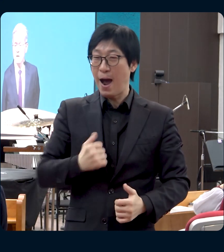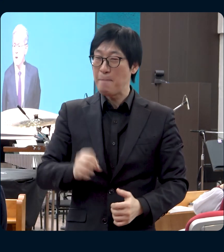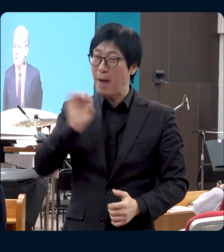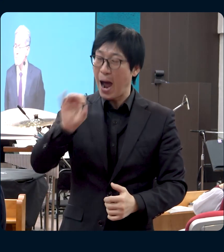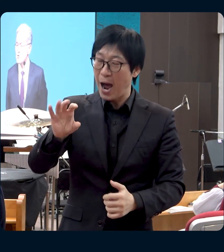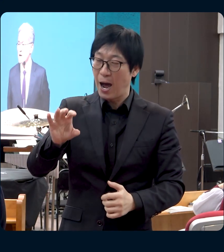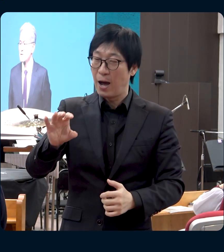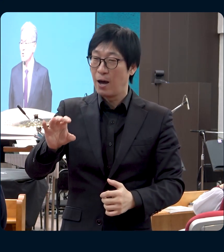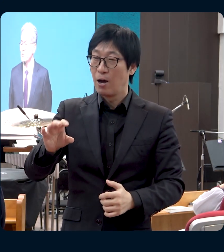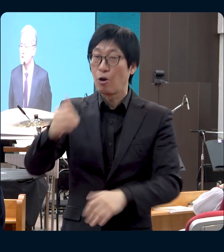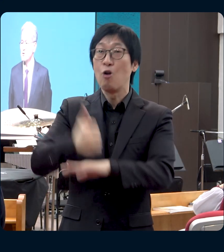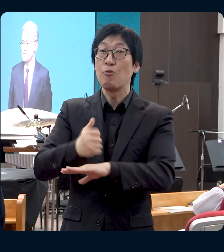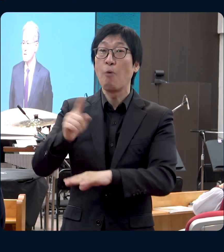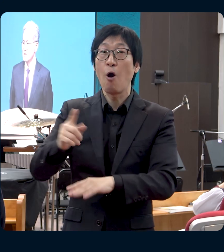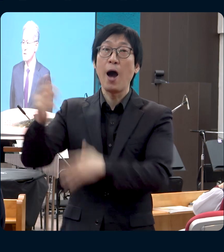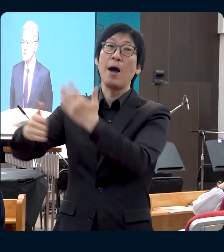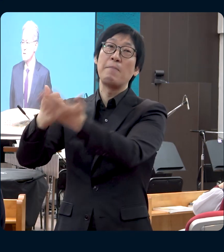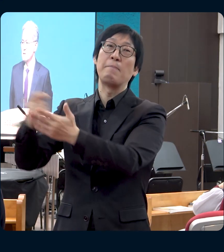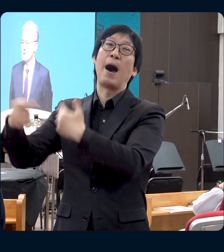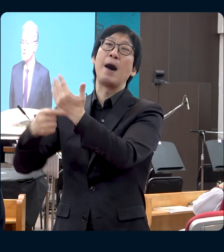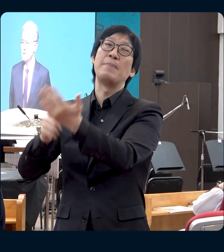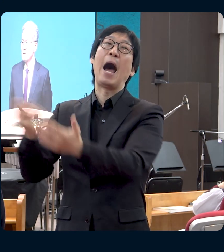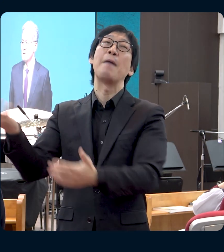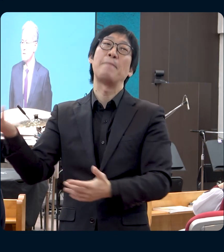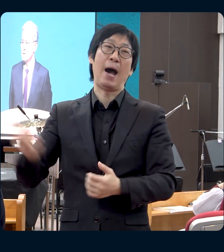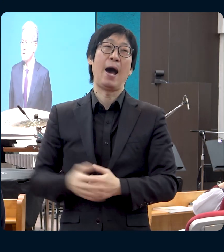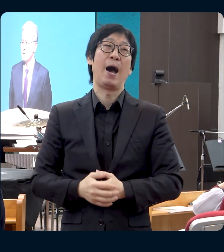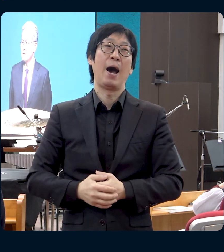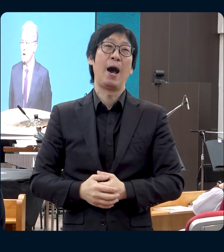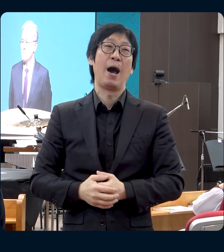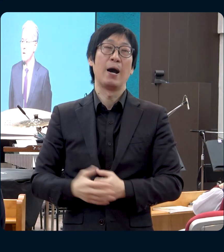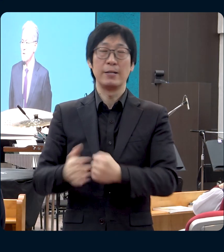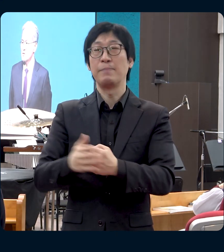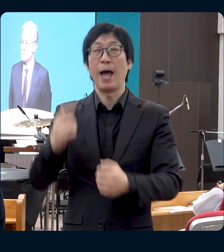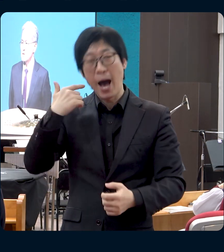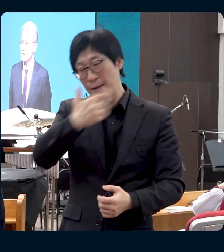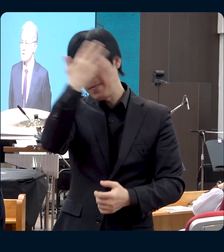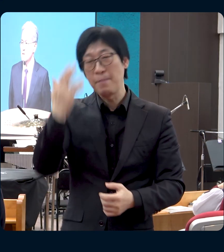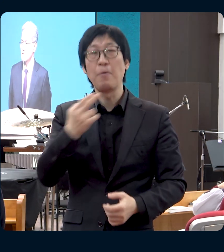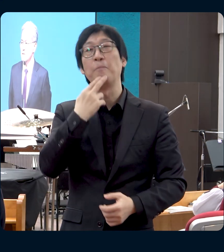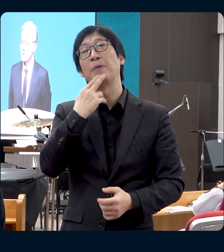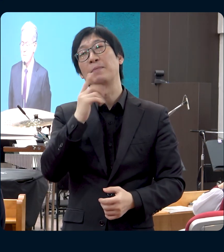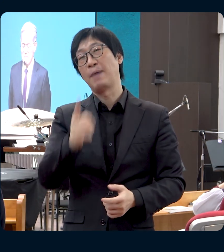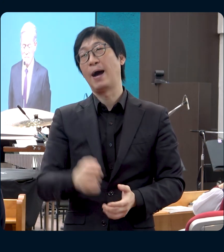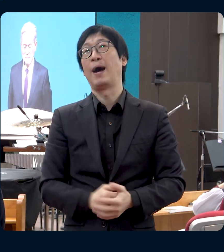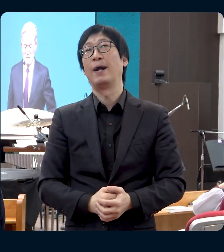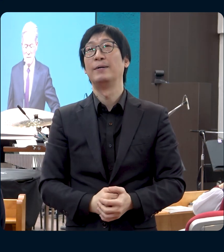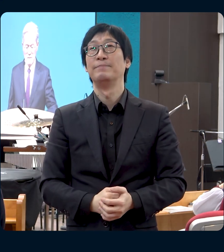하나님 마음을 아프게 하는데 어떻게 그것이 아름답겠습니까?